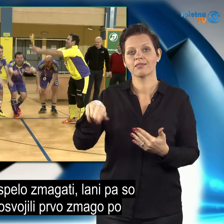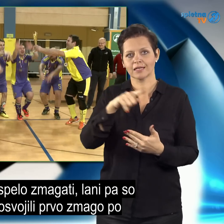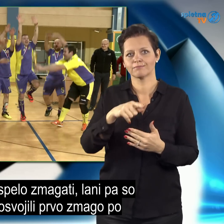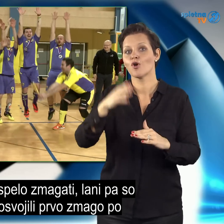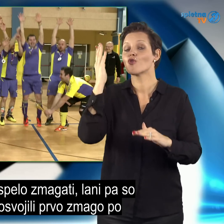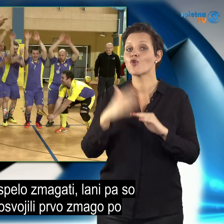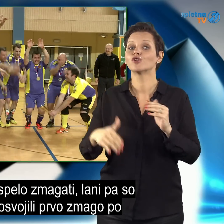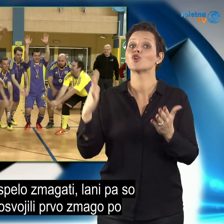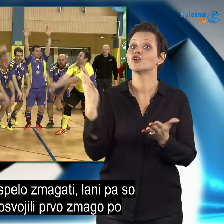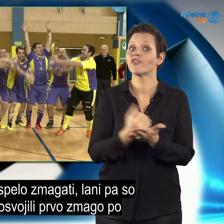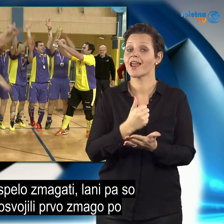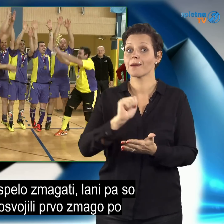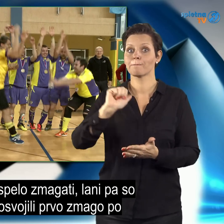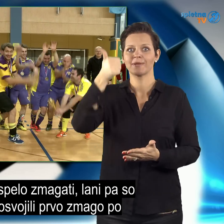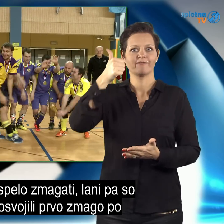osamosvojitvi Slovenije.